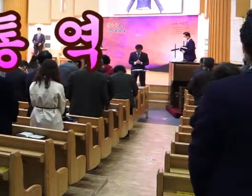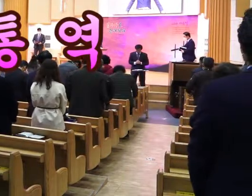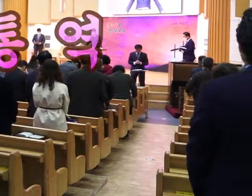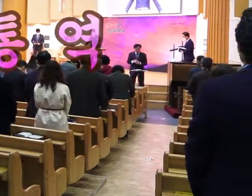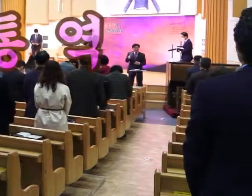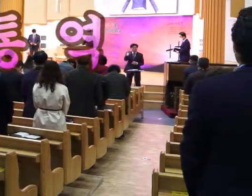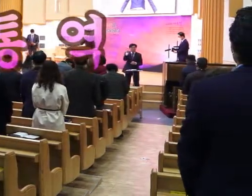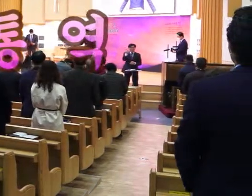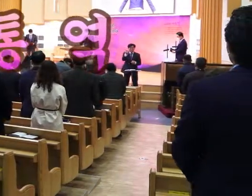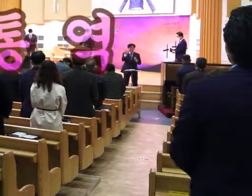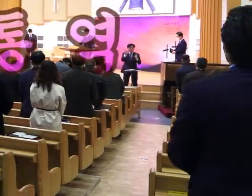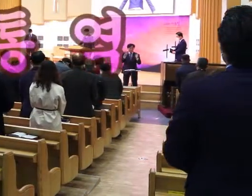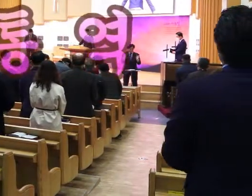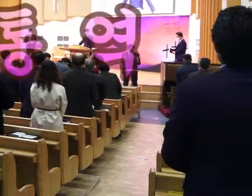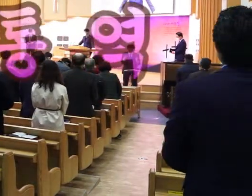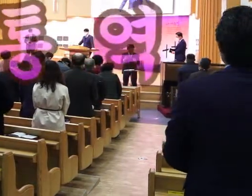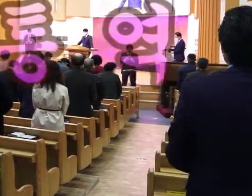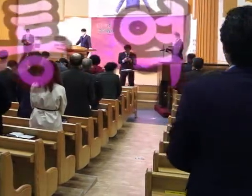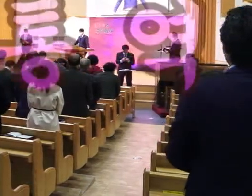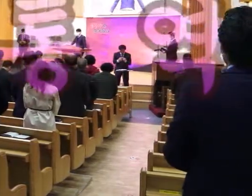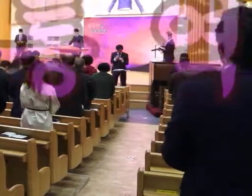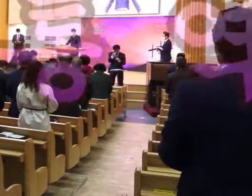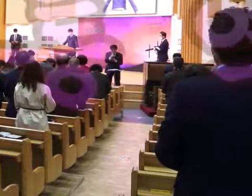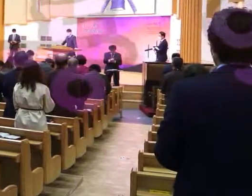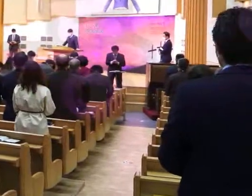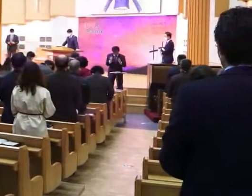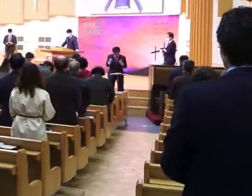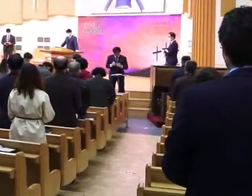사순절 첫 번째 주일 은혜의 예배를 드리겠습니다.